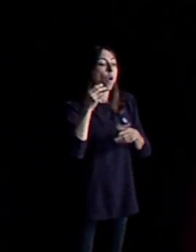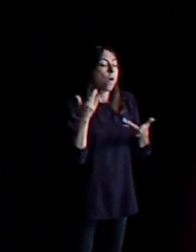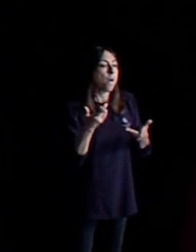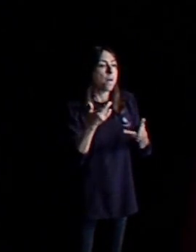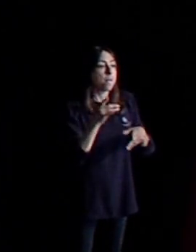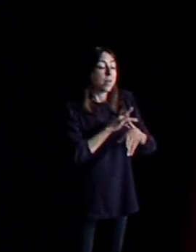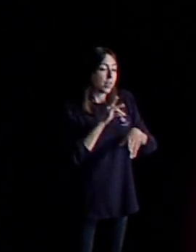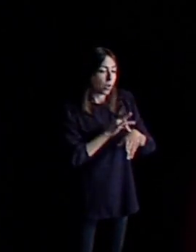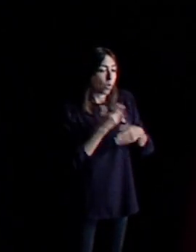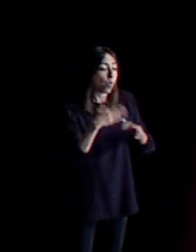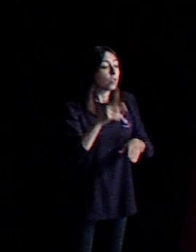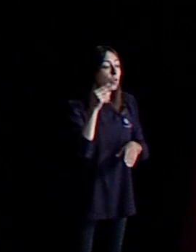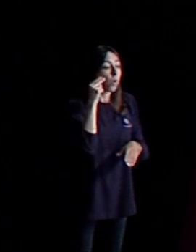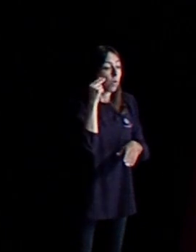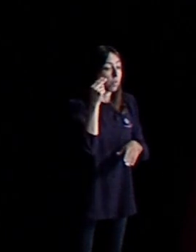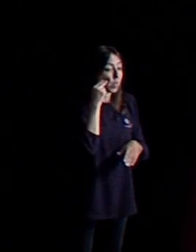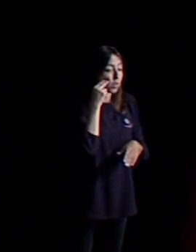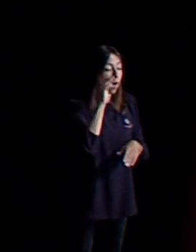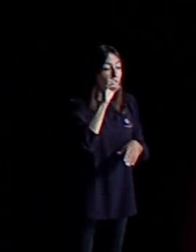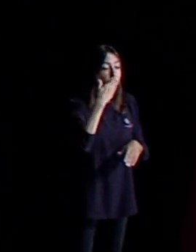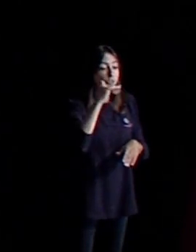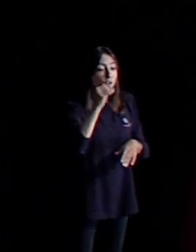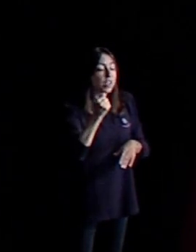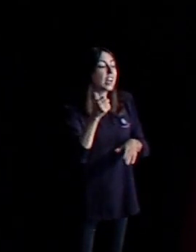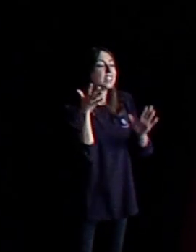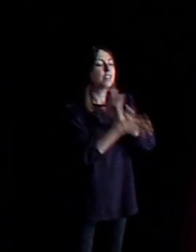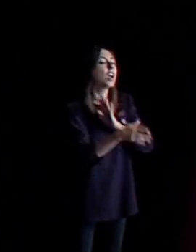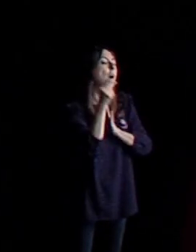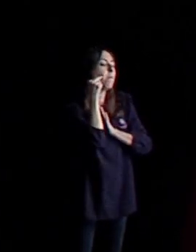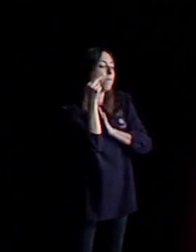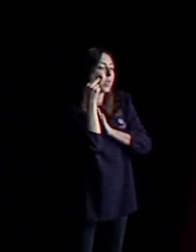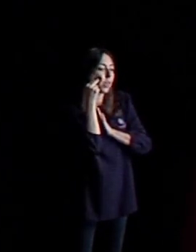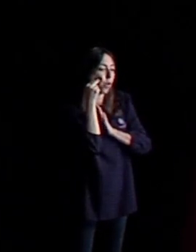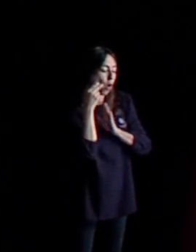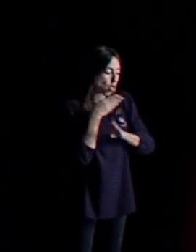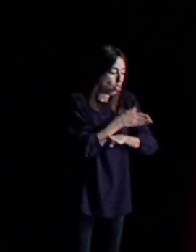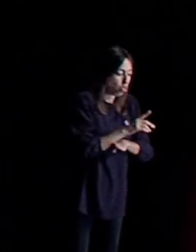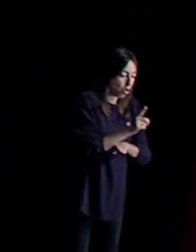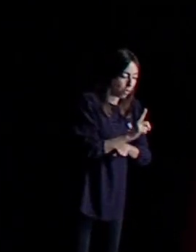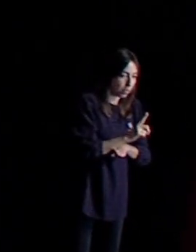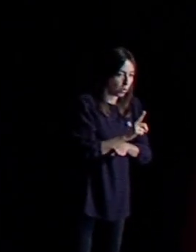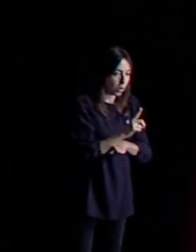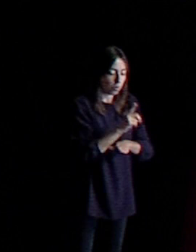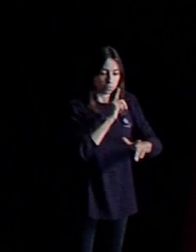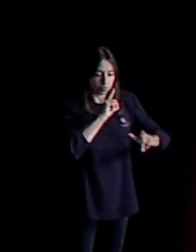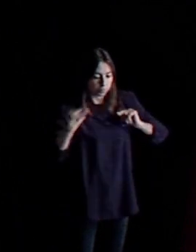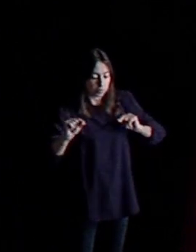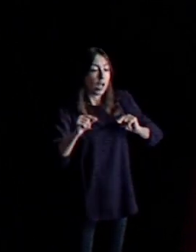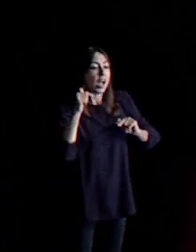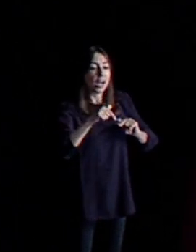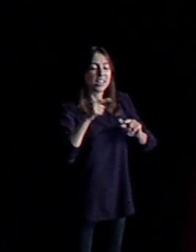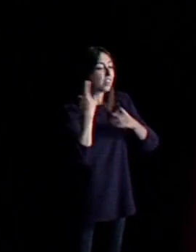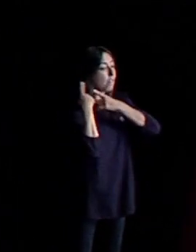se huye de algo, no nos acercamos, huimos. Mientras que aquí se entiende de una manera totalmente